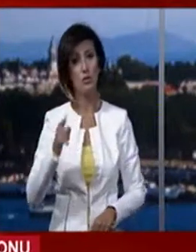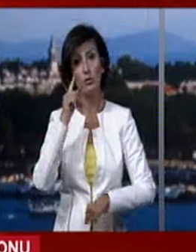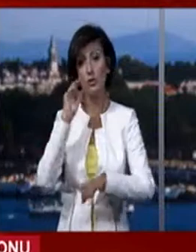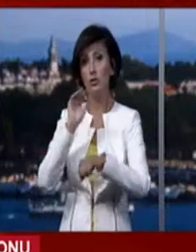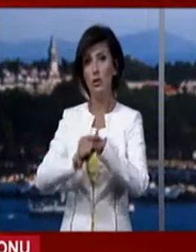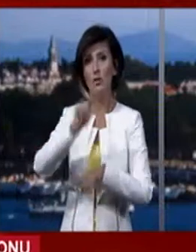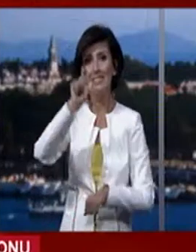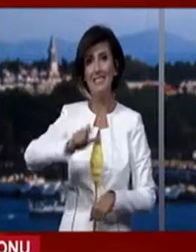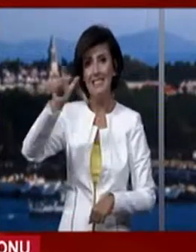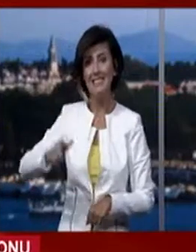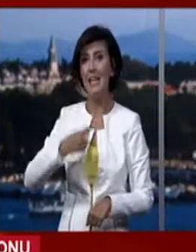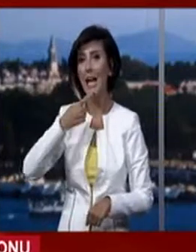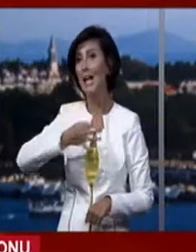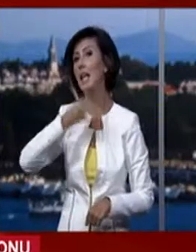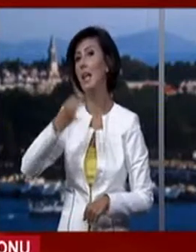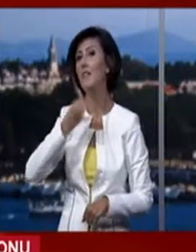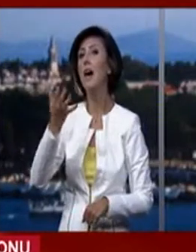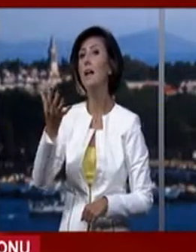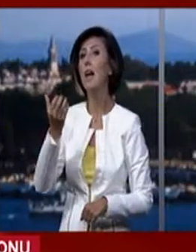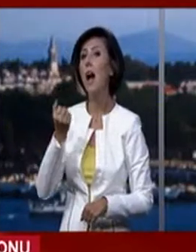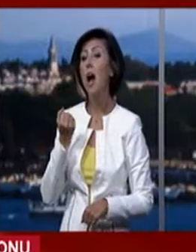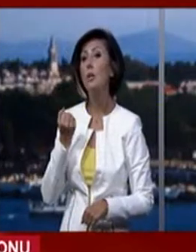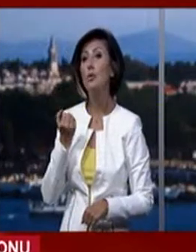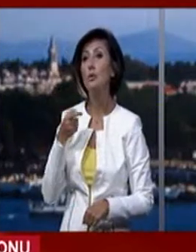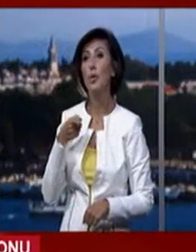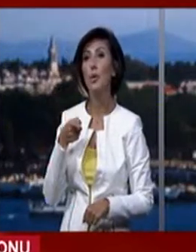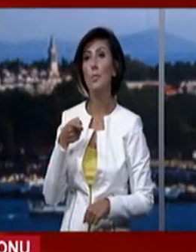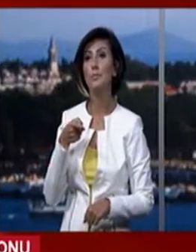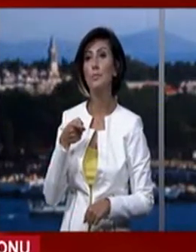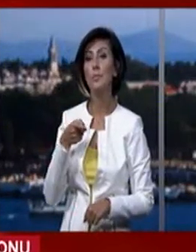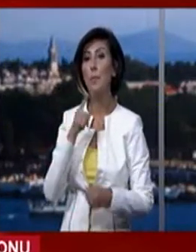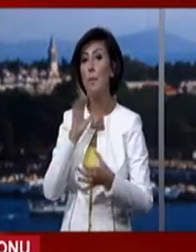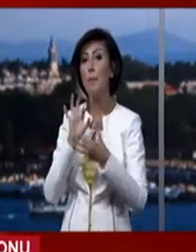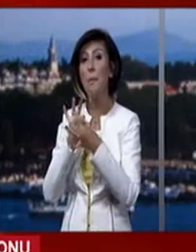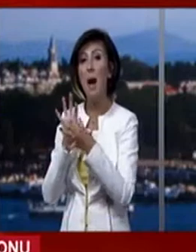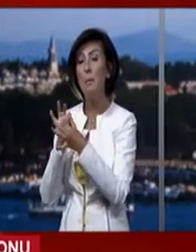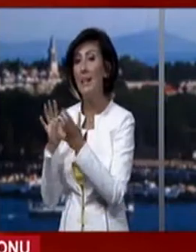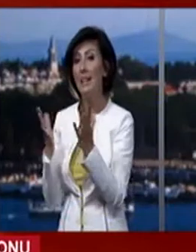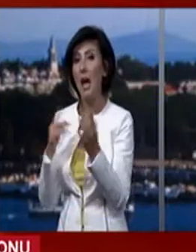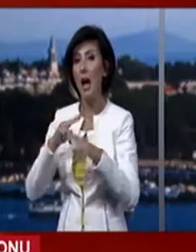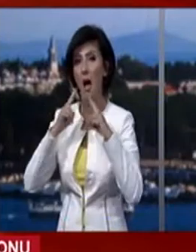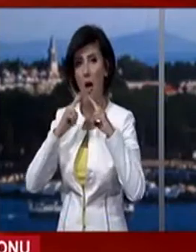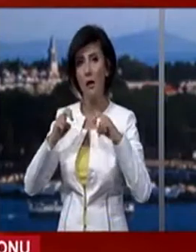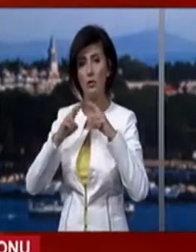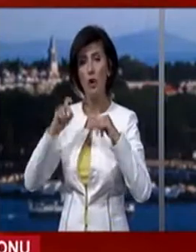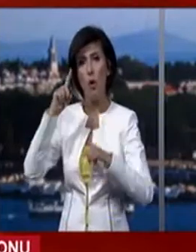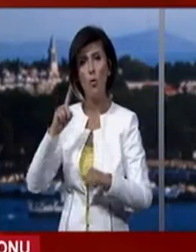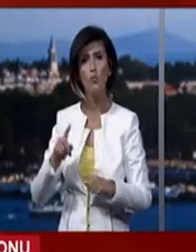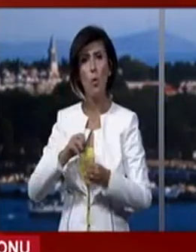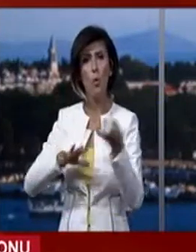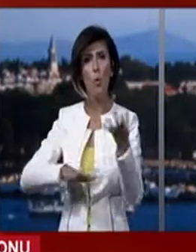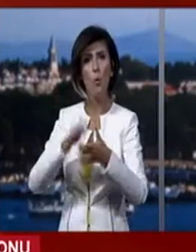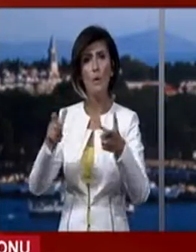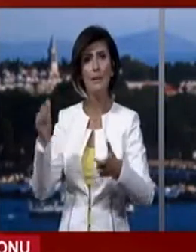gözaltındaki kişilerin ifadeleri alınıyor. O gözaltındaki kişilerin bağlantıları araştırılıyor. Öncelikle olay yerine